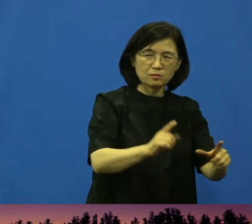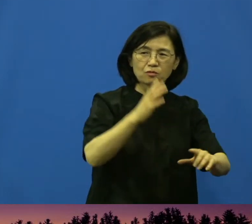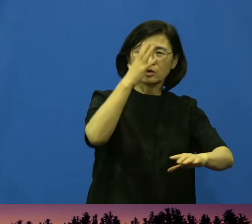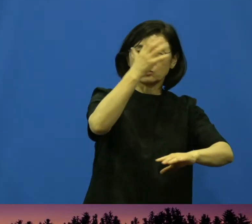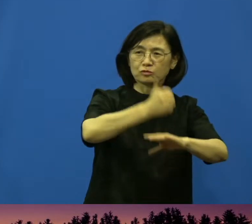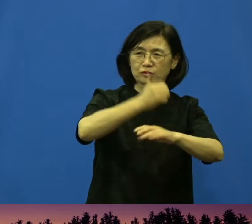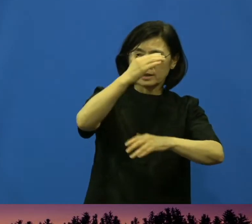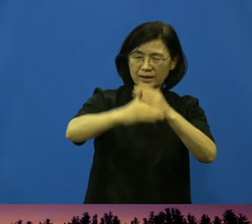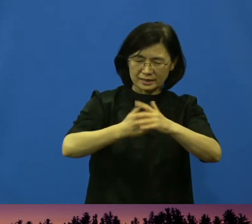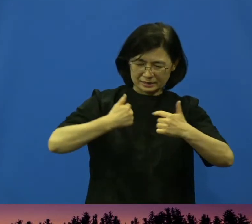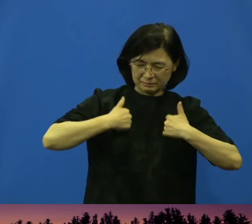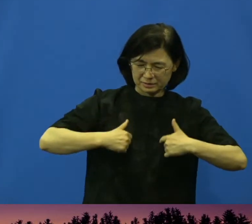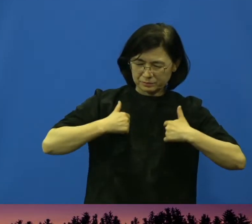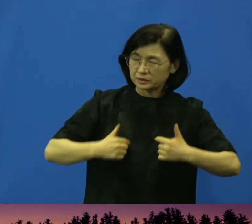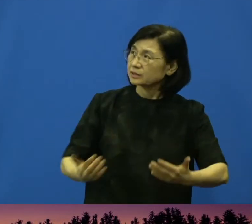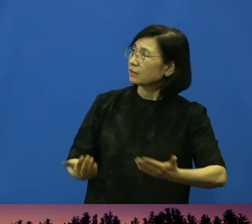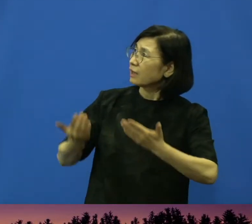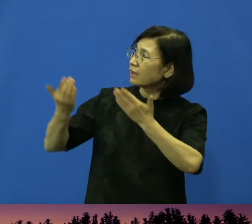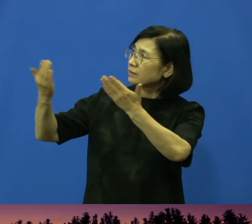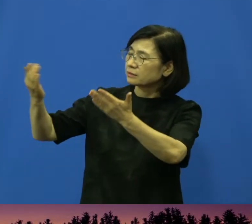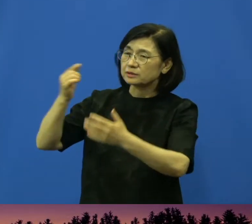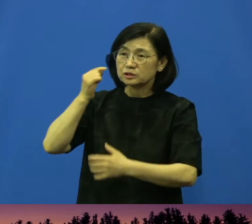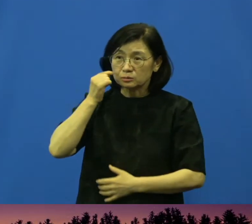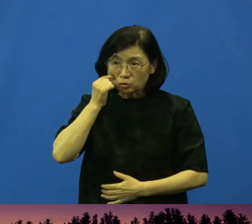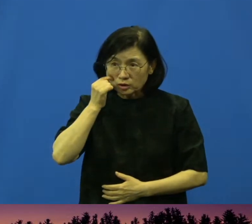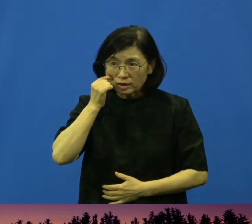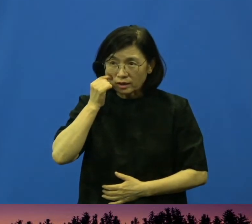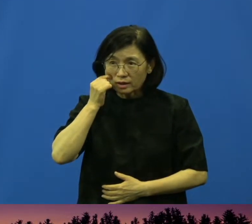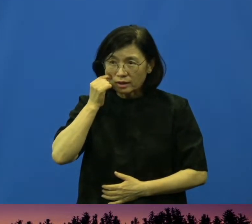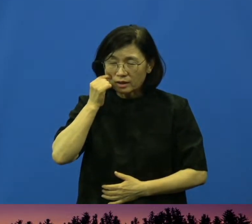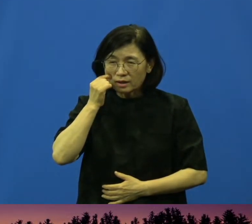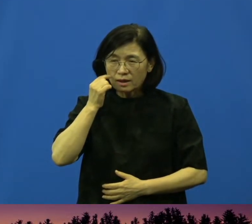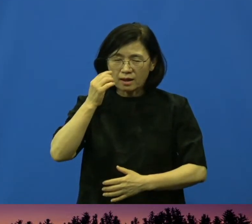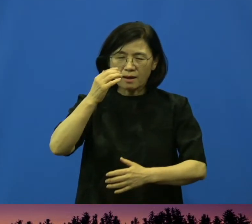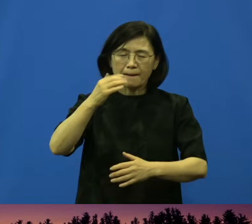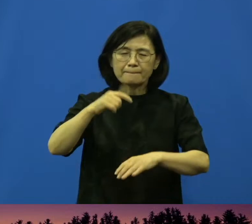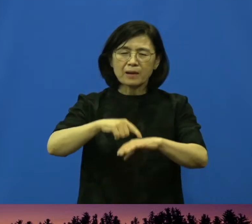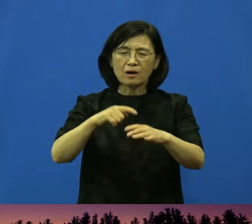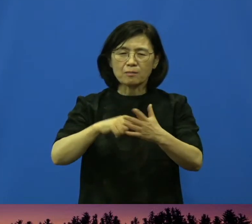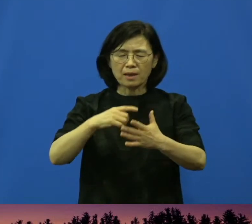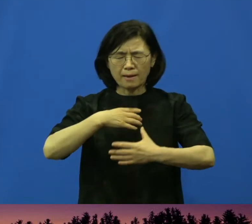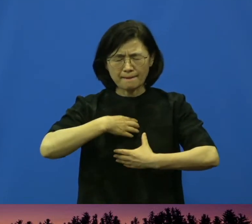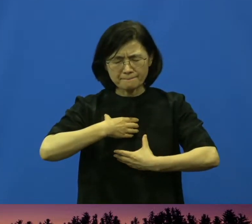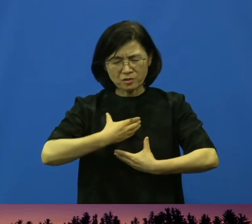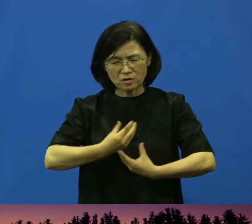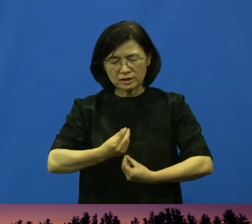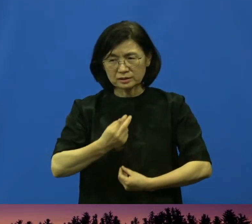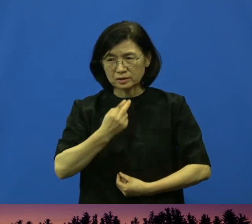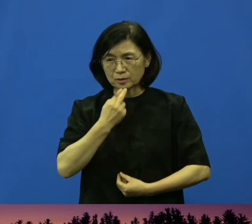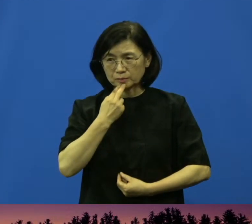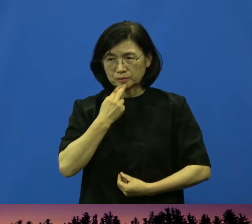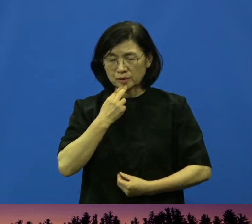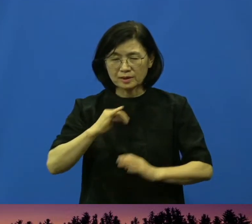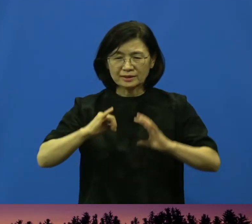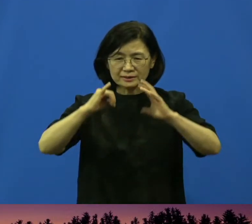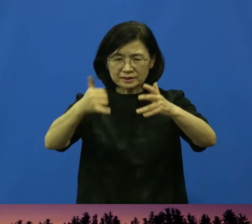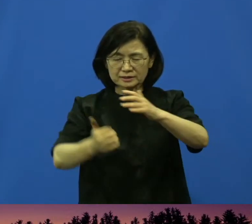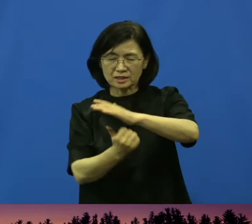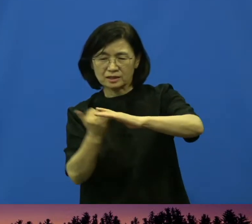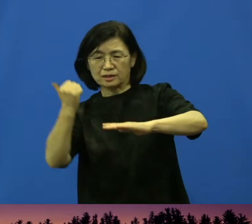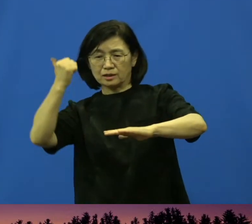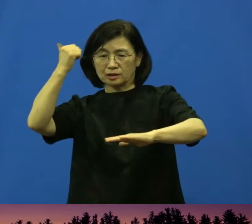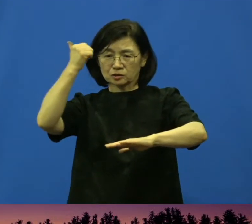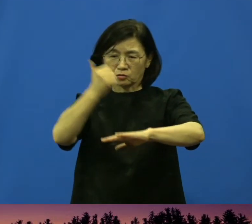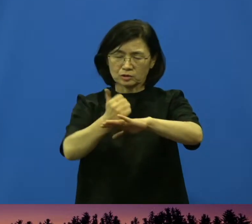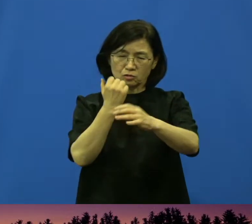그러니 마음에 평안이 없어요. 일을 하고 있는데 이겼는데 평안이 없어. 성공했는데 평안이 없어.